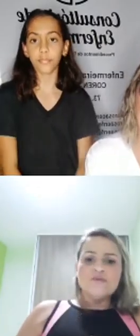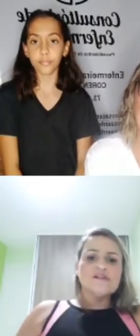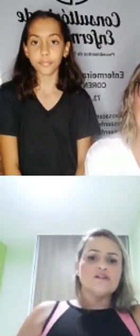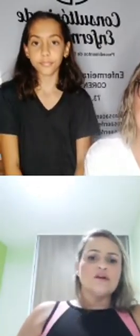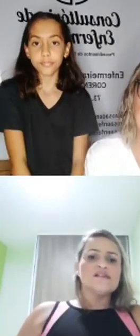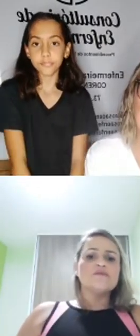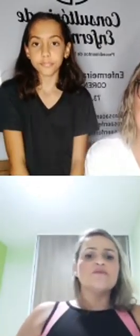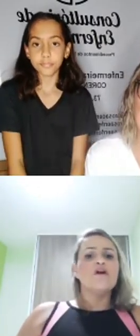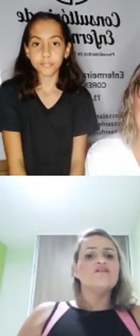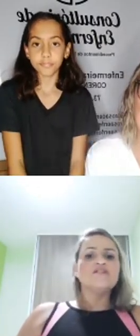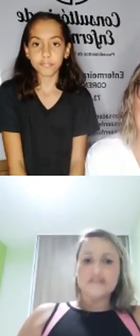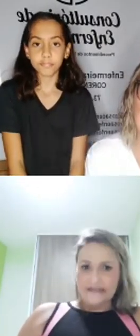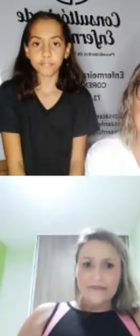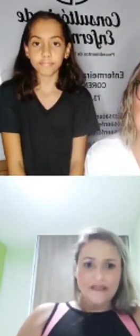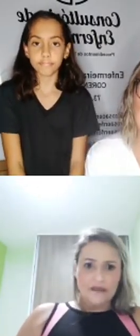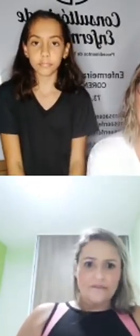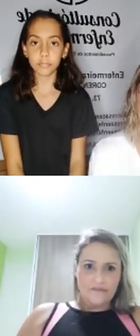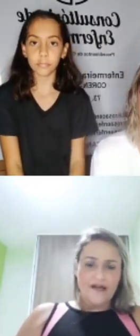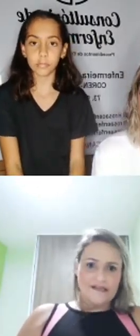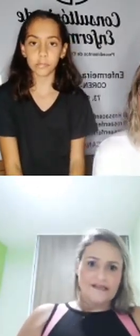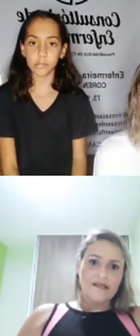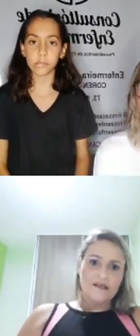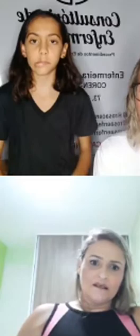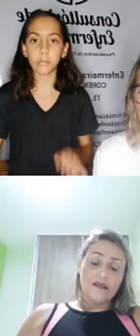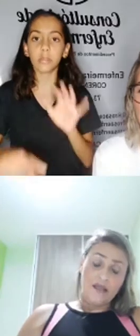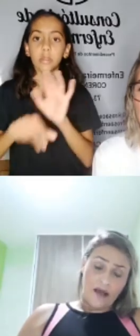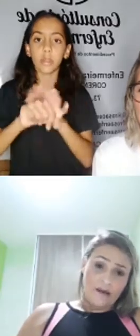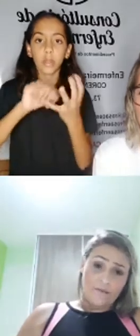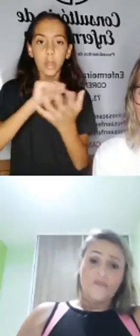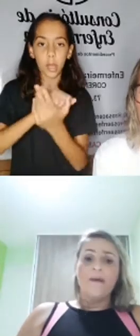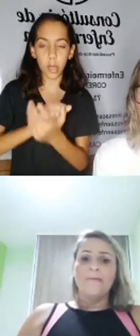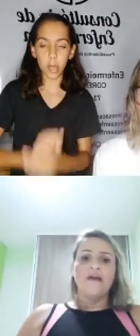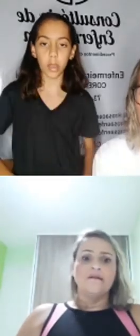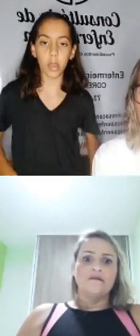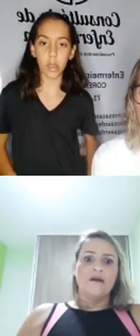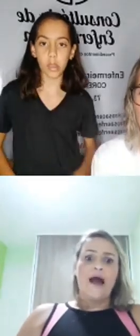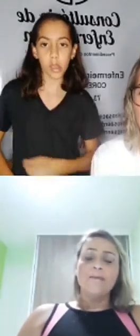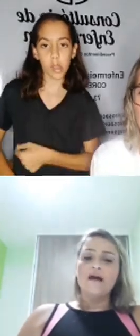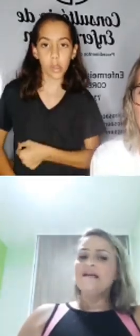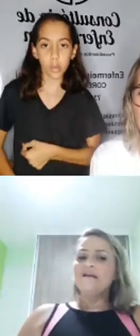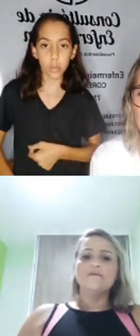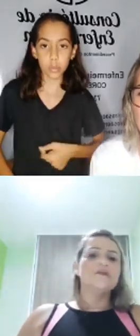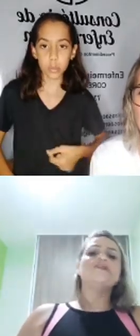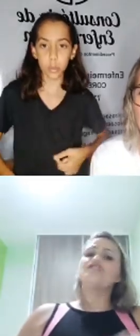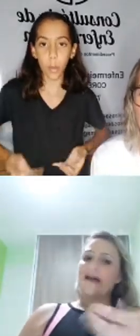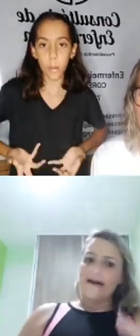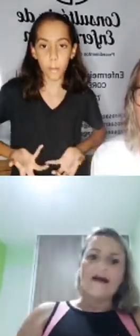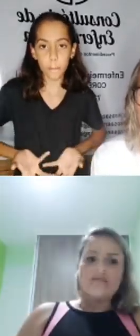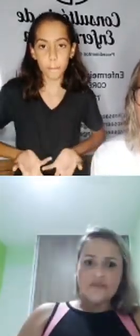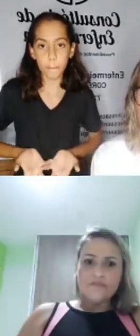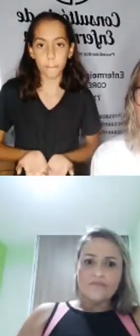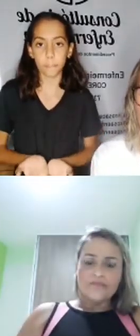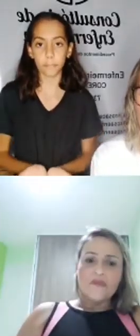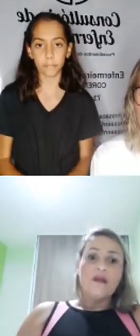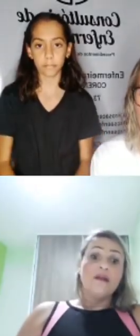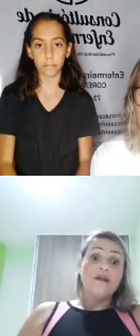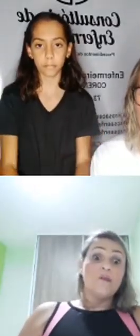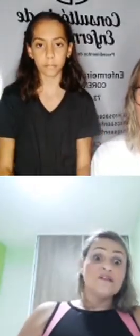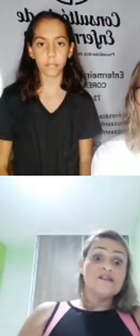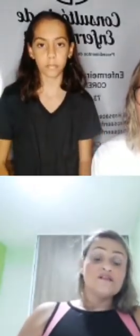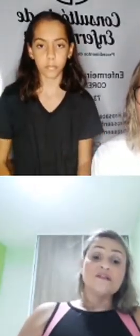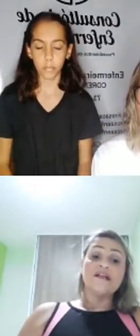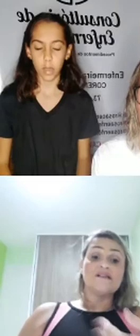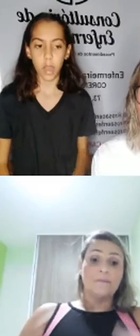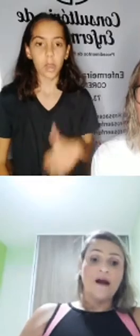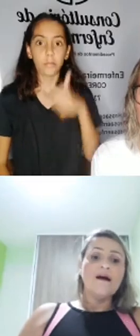Existe uma situação que o Covid determina a cesariana, que é, bem, a mãe está grave e eu